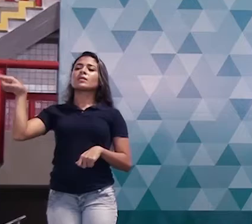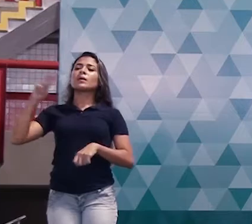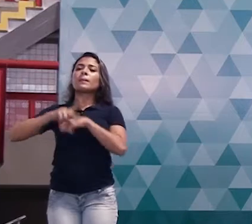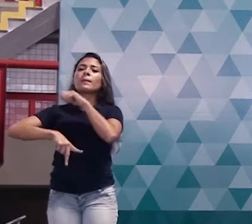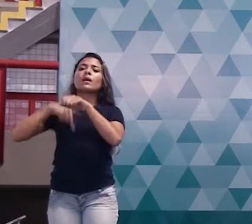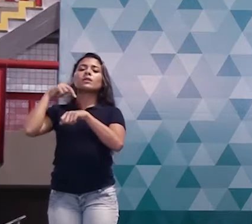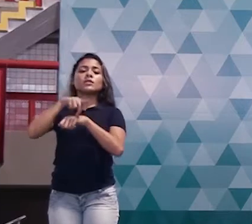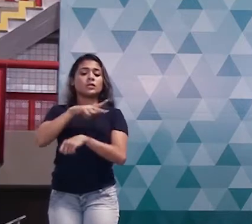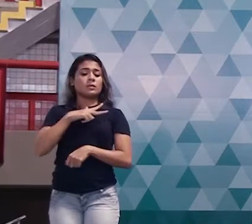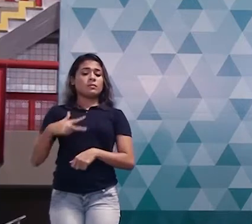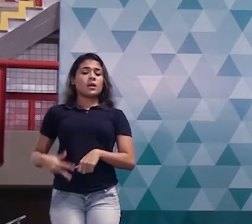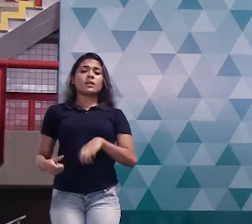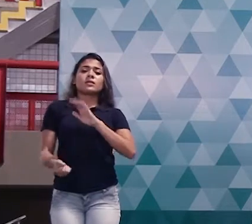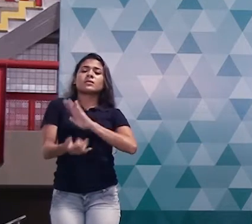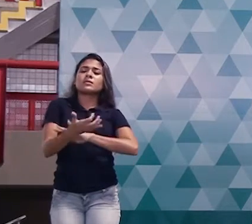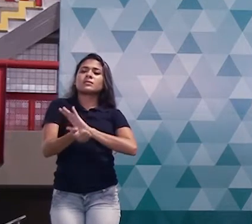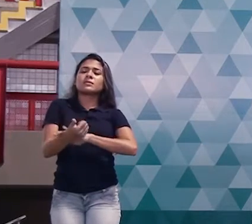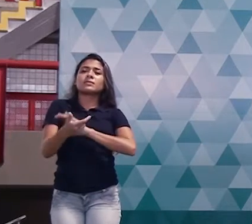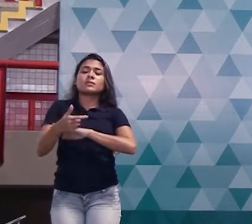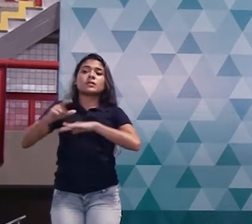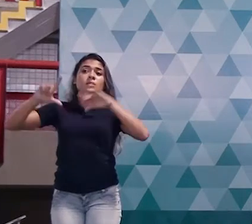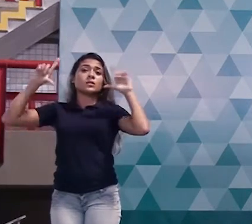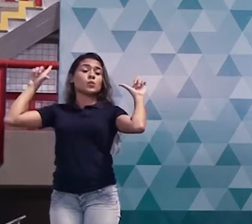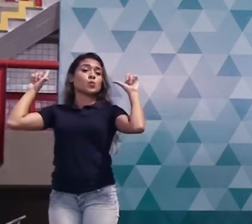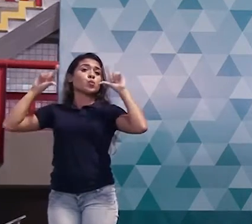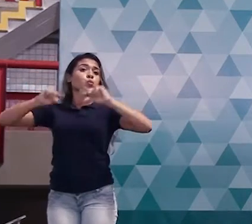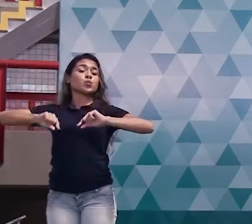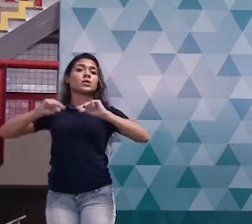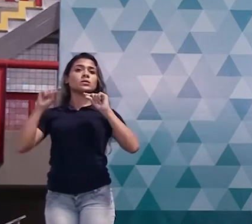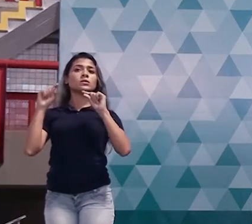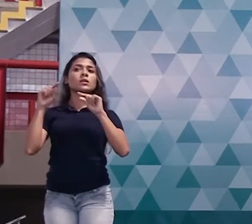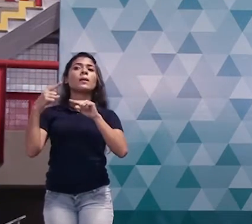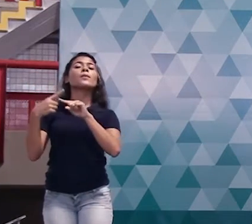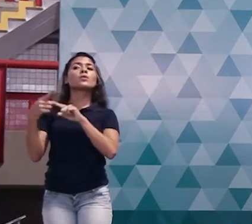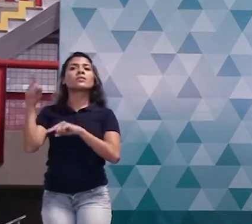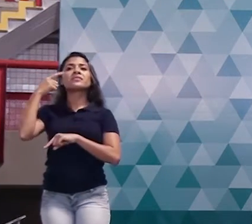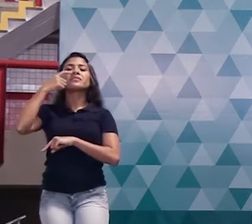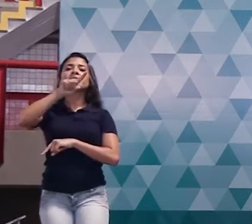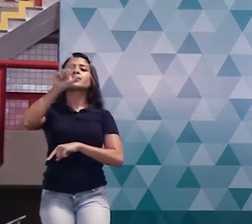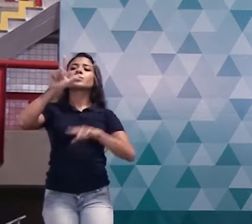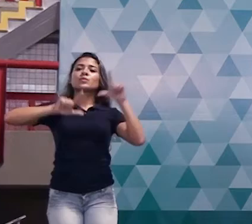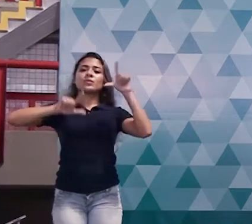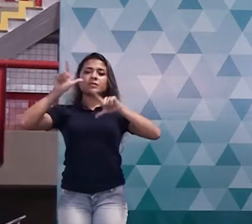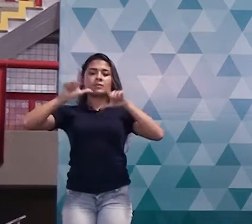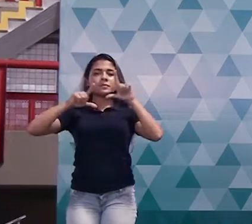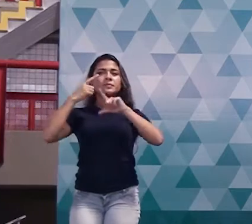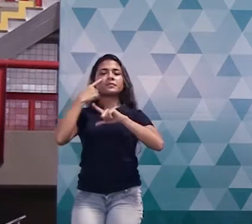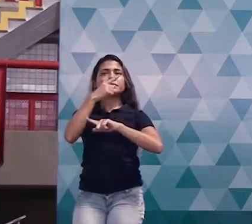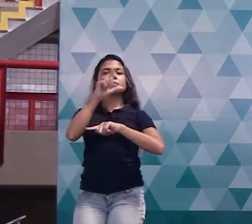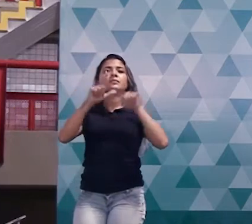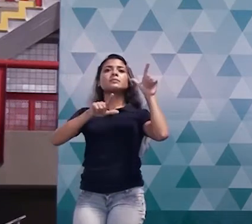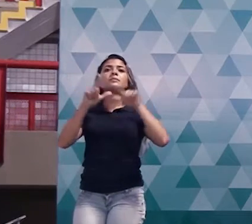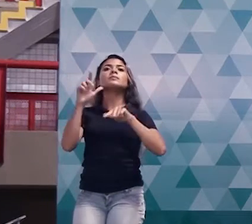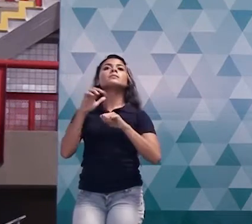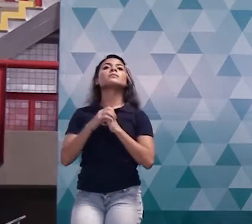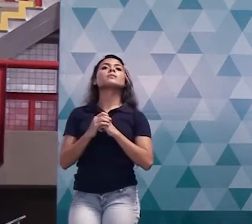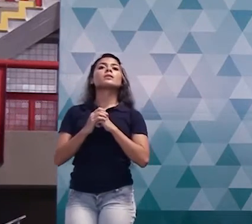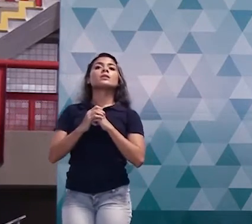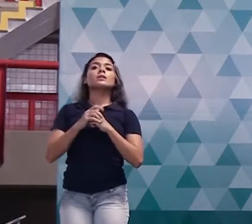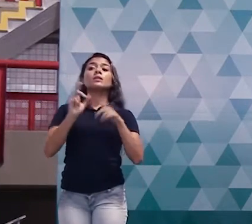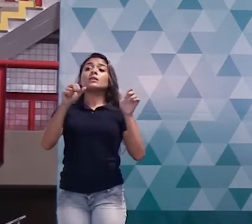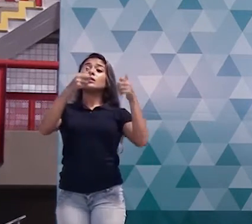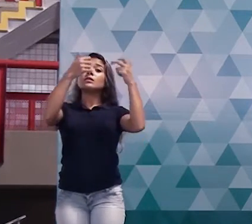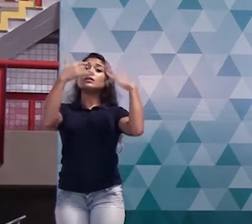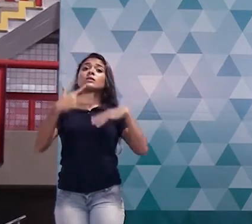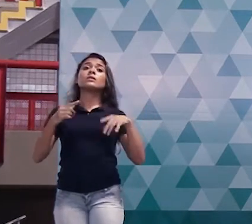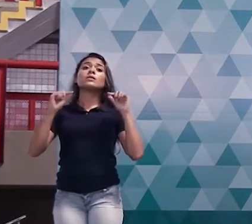menos corruptos no mundo, né? Que passou no Fantástico, né? E aí, uma das coisas que dizia era a questão